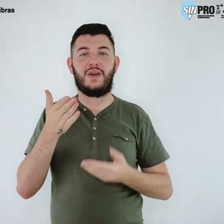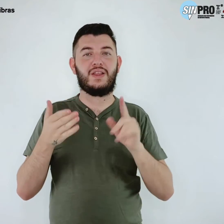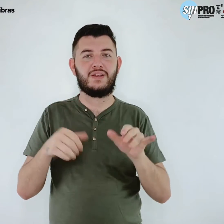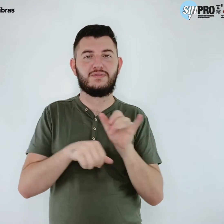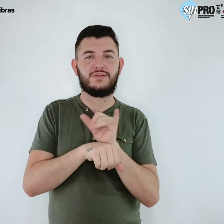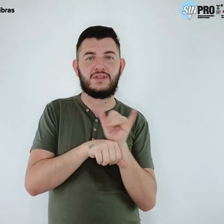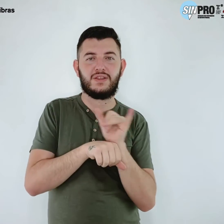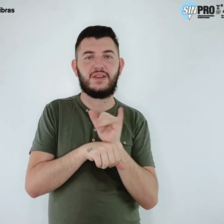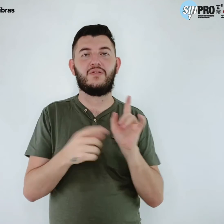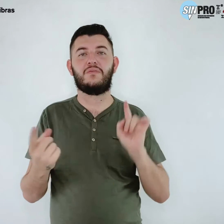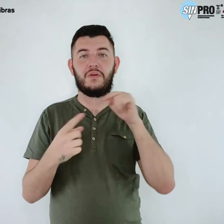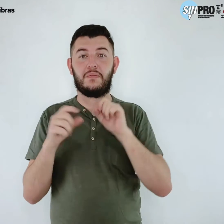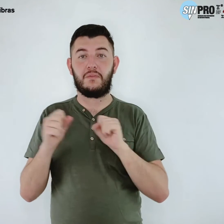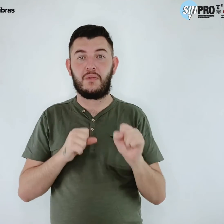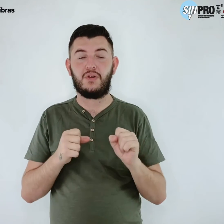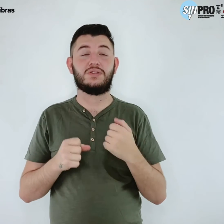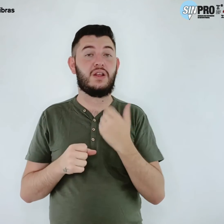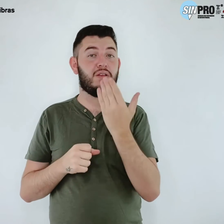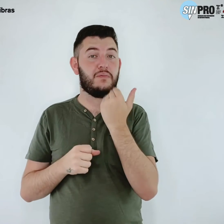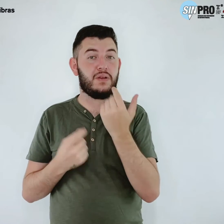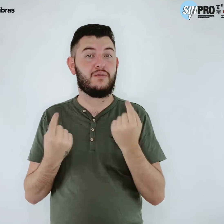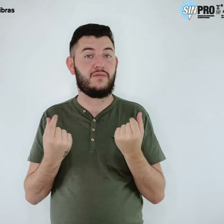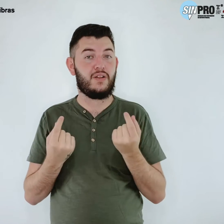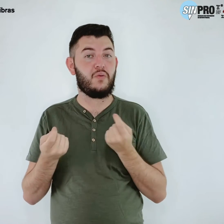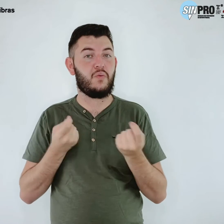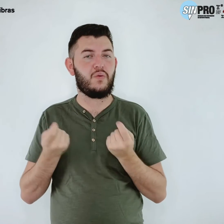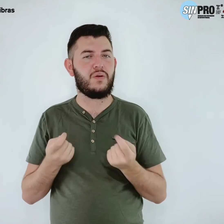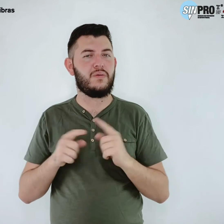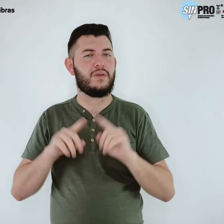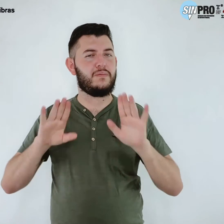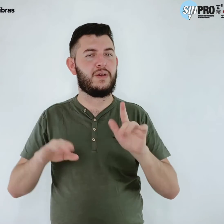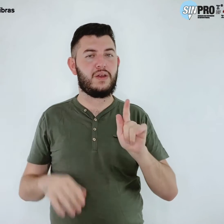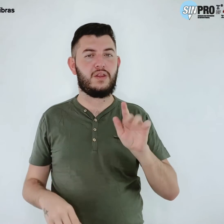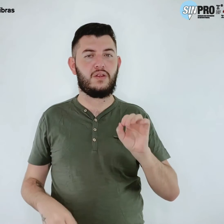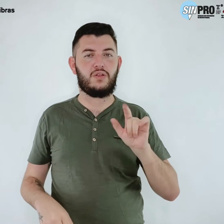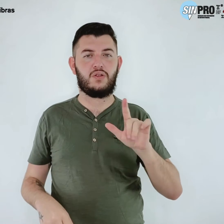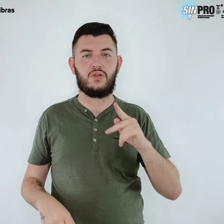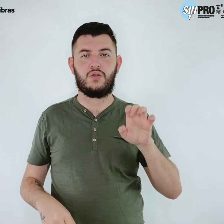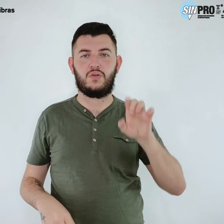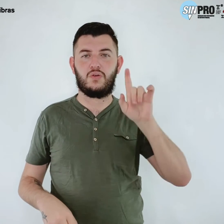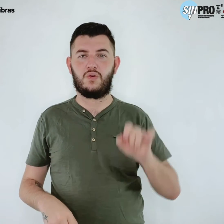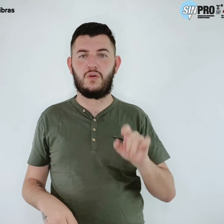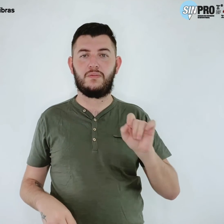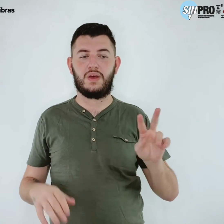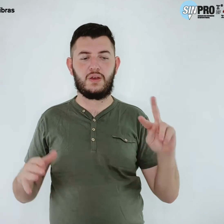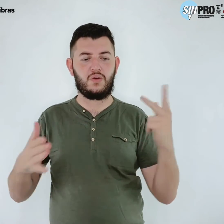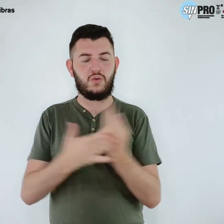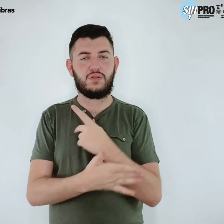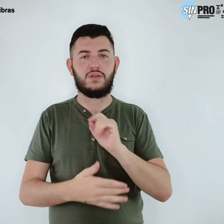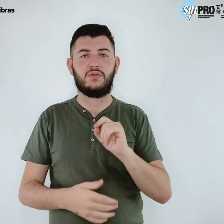e controlar o preço do alimento. O que aconteceu é que, depois do golpe de Estado,